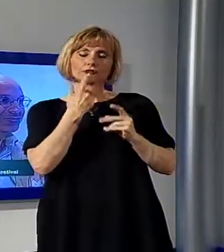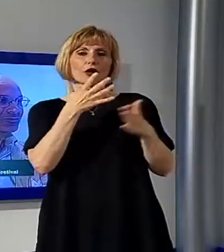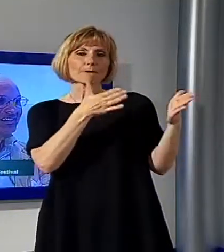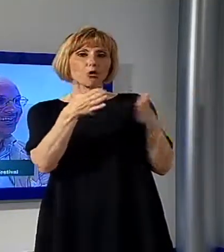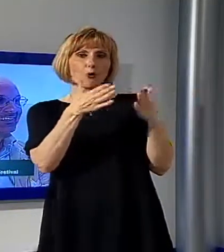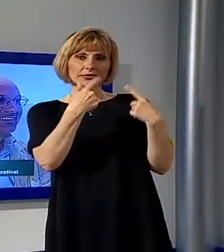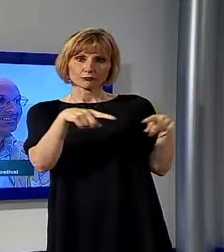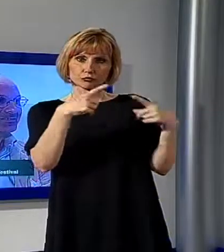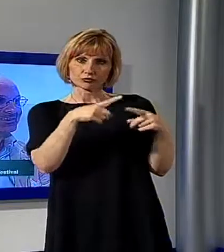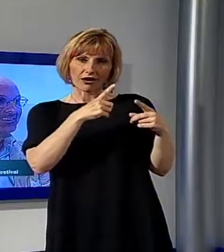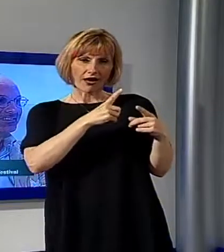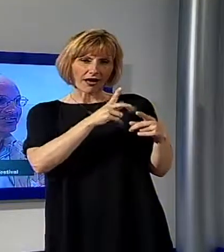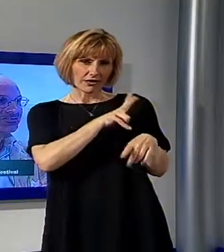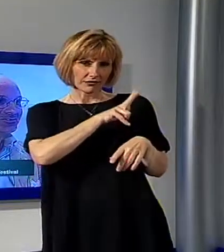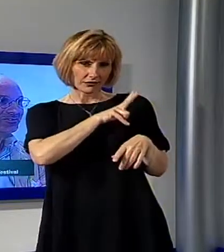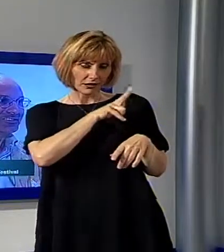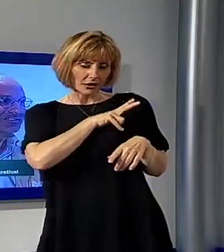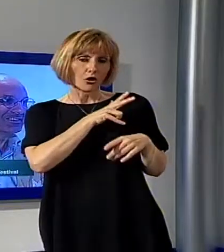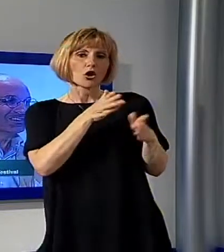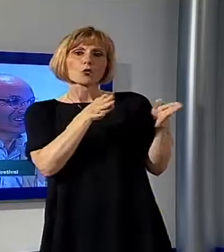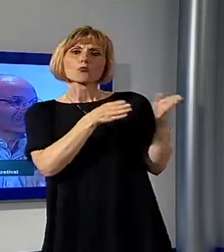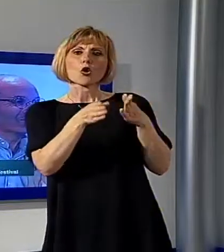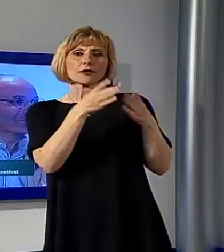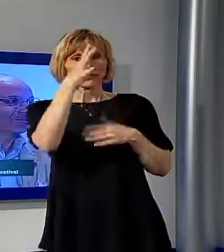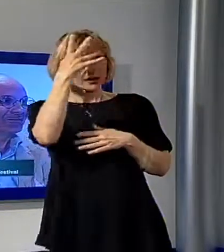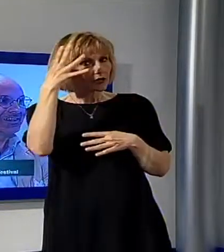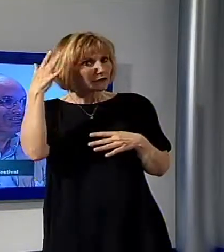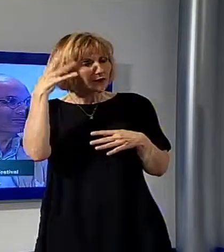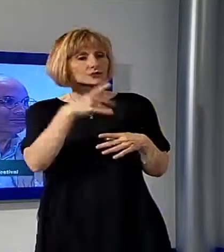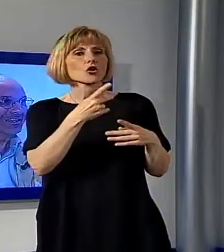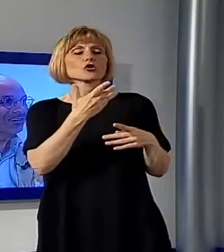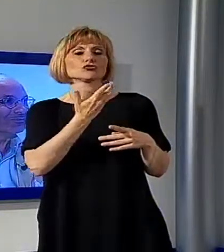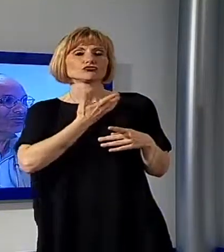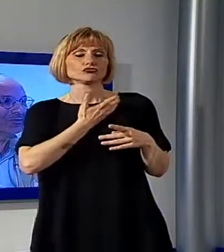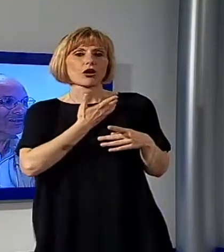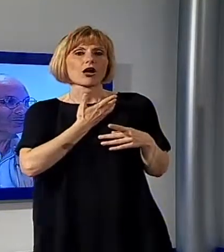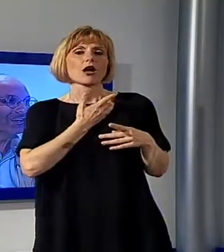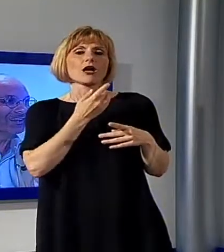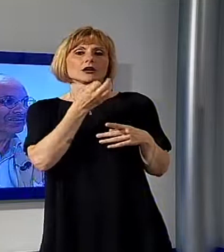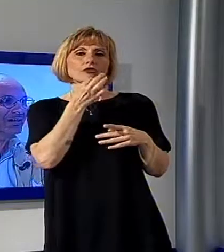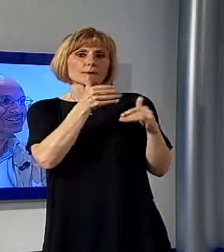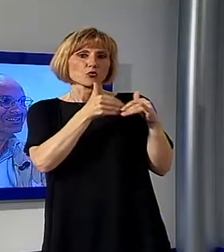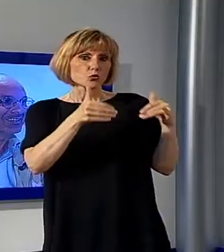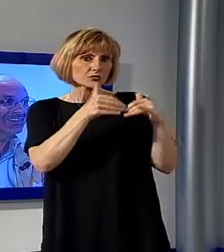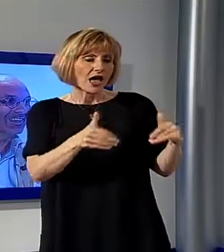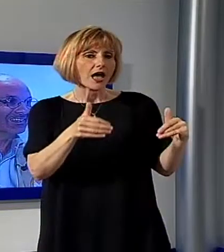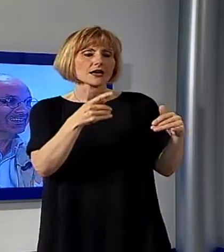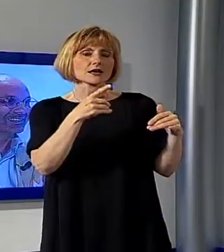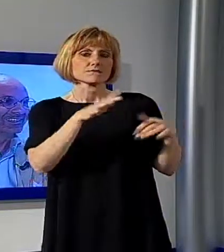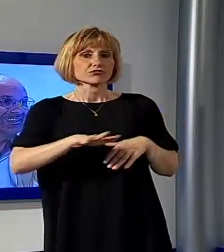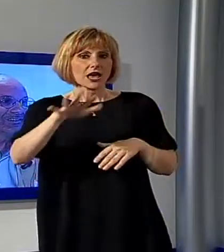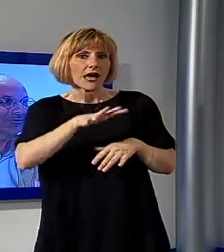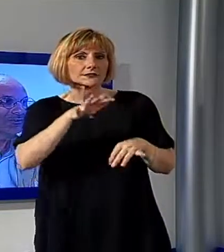momenti musicali, di tanti momenti di riflessione, si popola di musica ovunque, dai musei, dalle piazze, dai